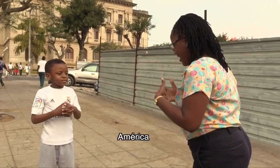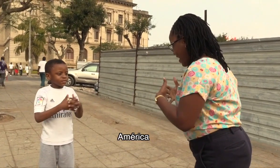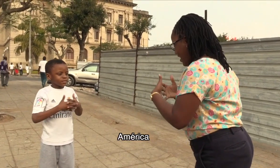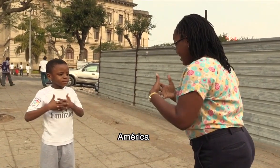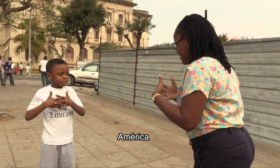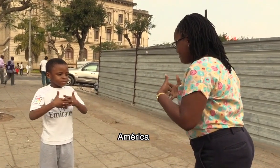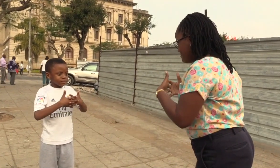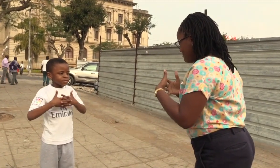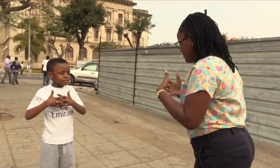América,